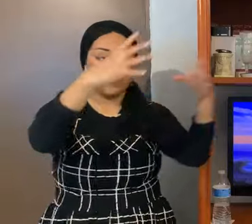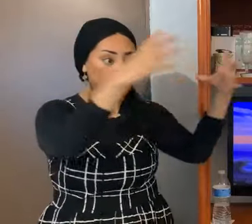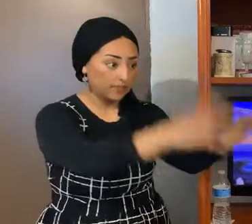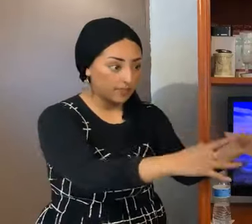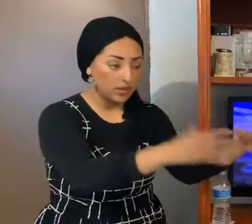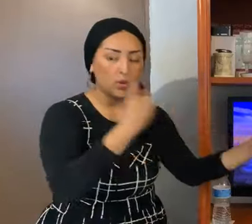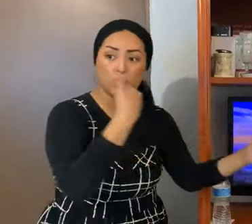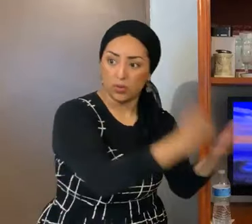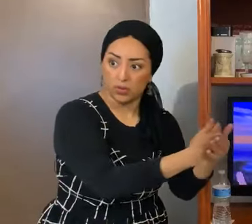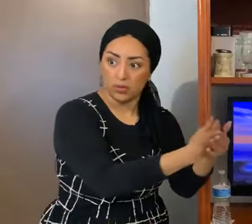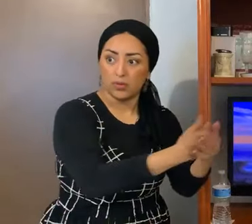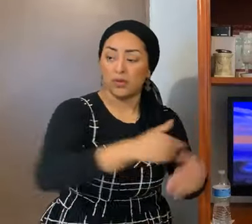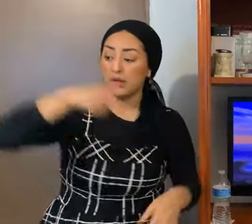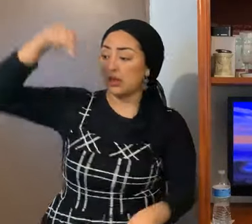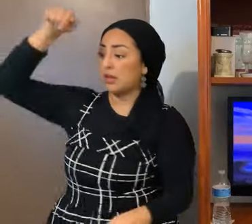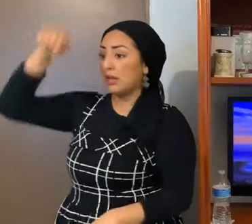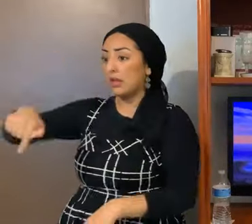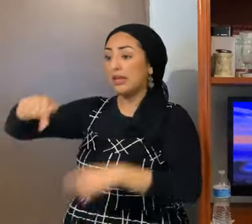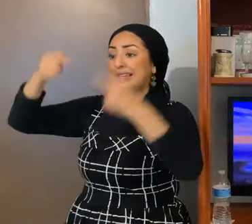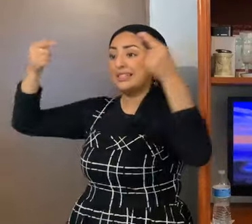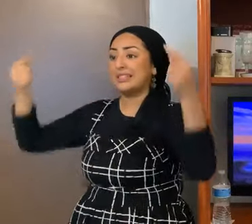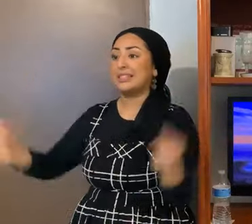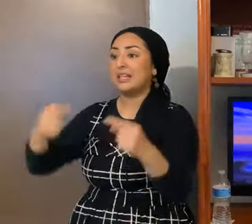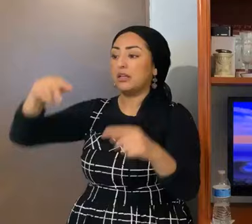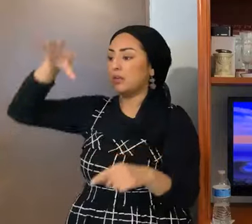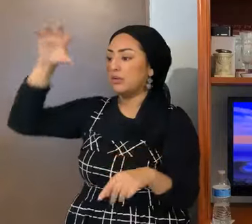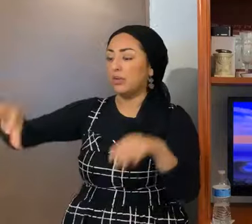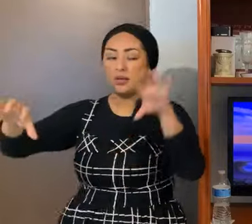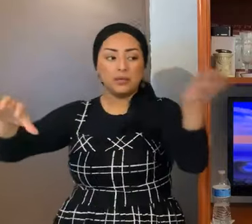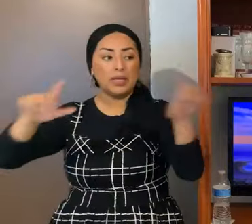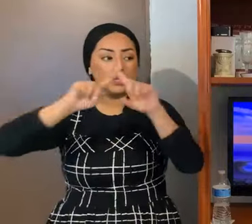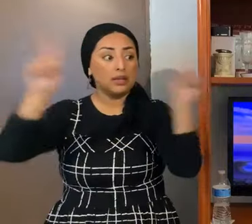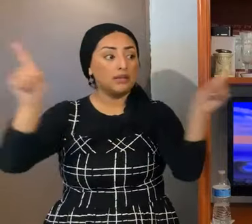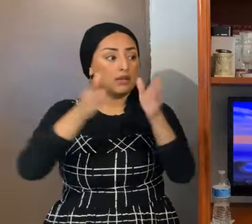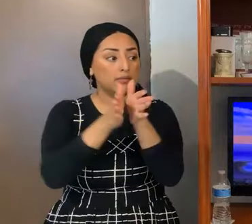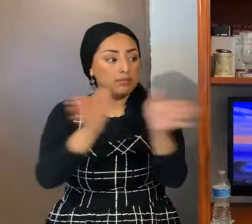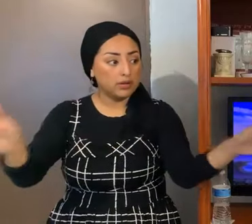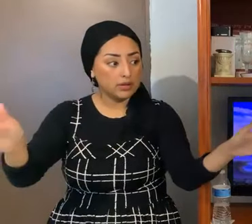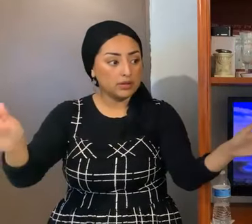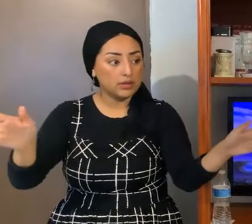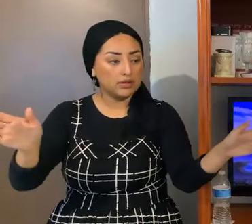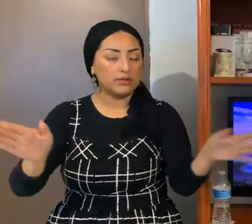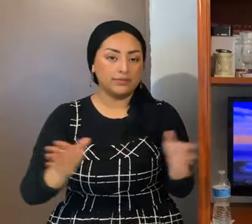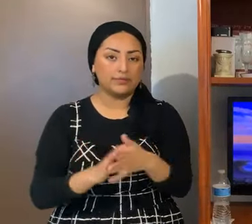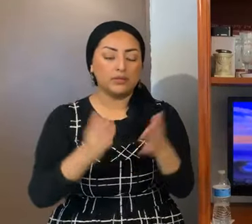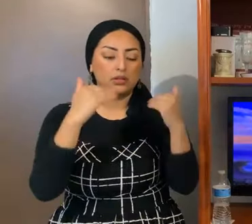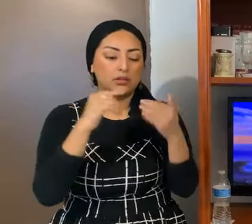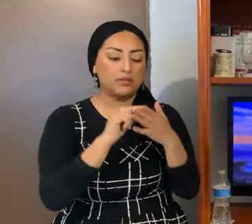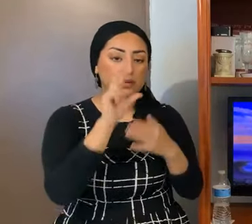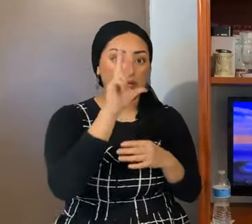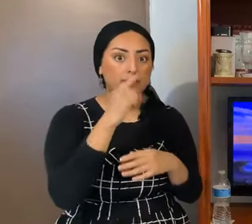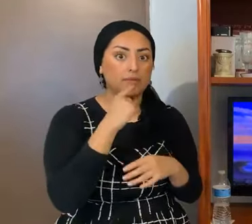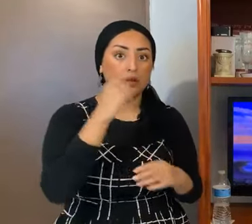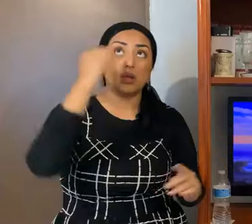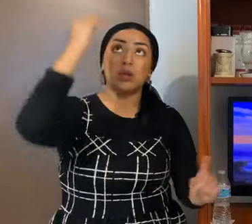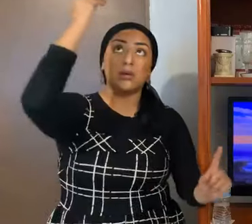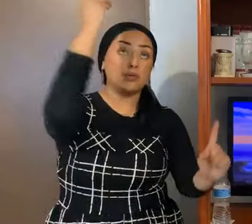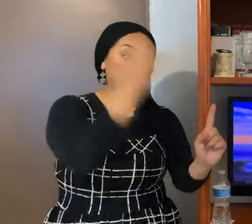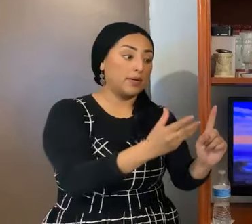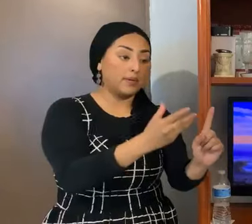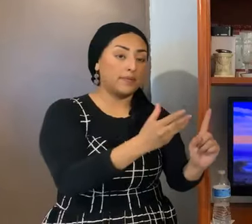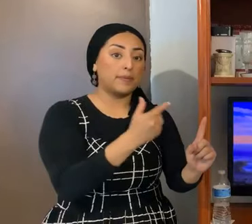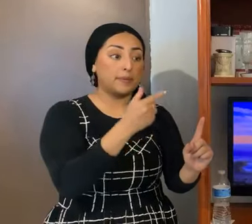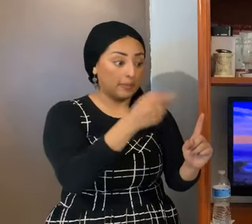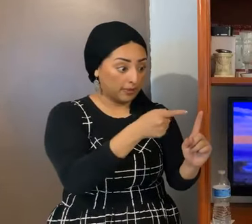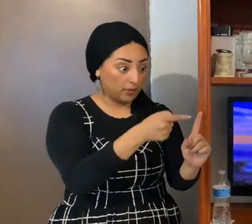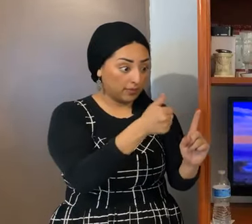no se hace, o esto sí se debe hacer en el caso de guardar los mandamientos. Verso 3. Dirás pues, así ha